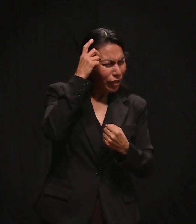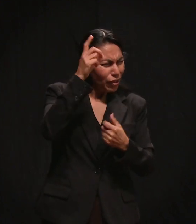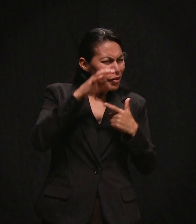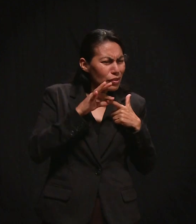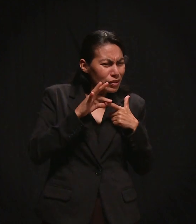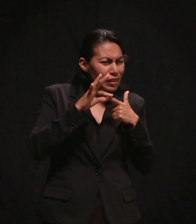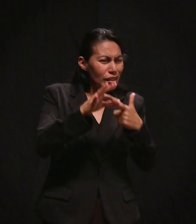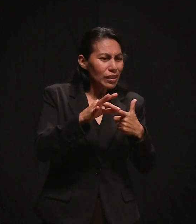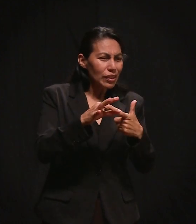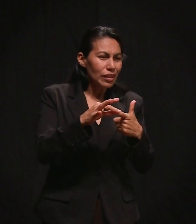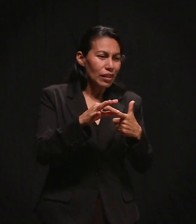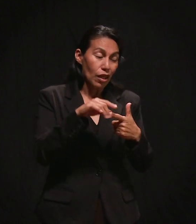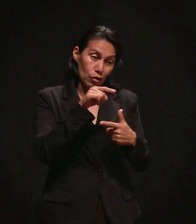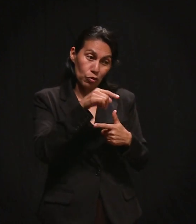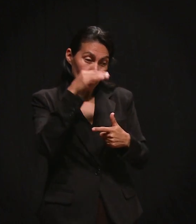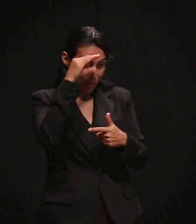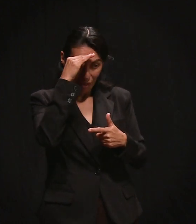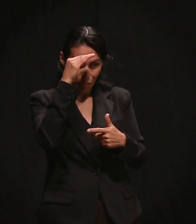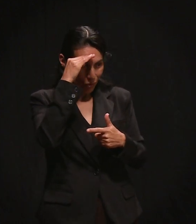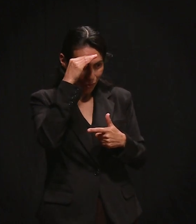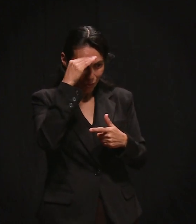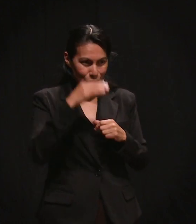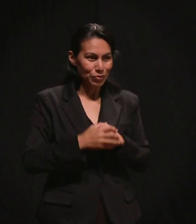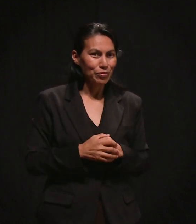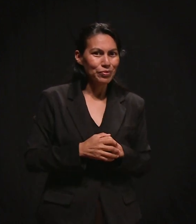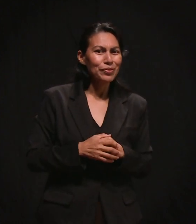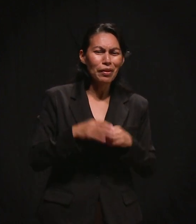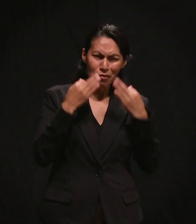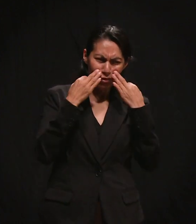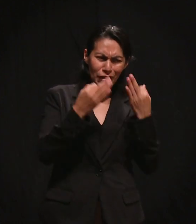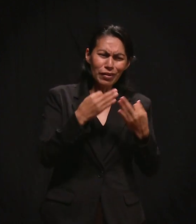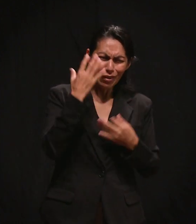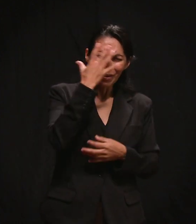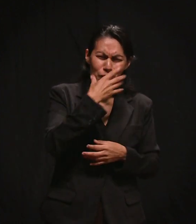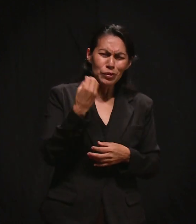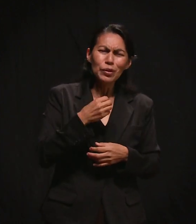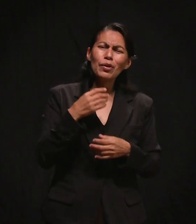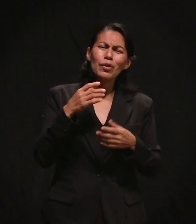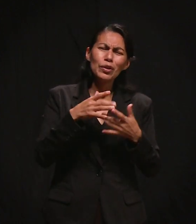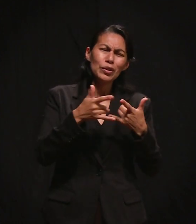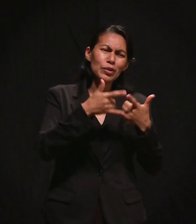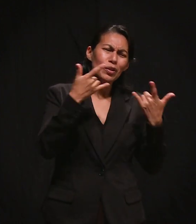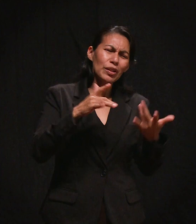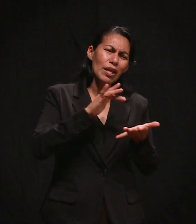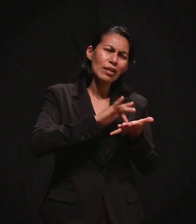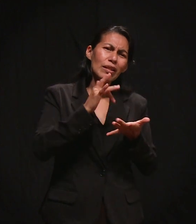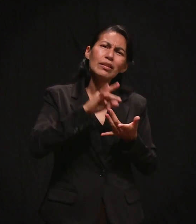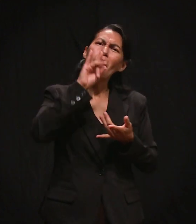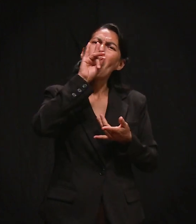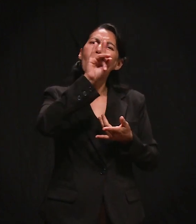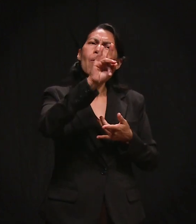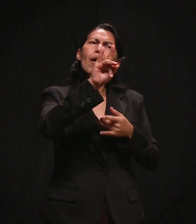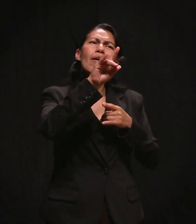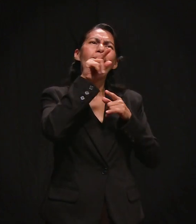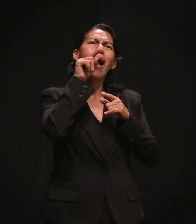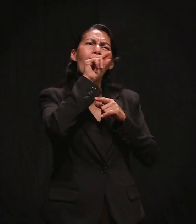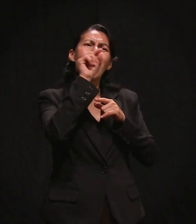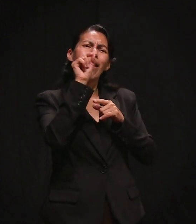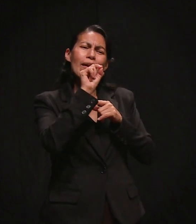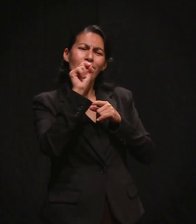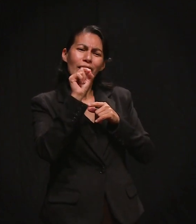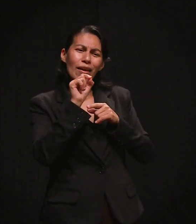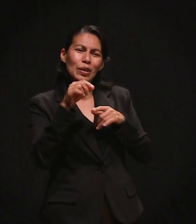nada más tus pensamientos. Y lo hizo a través de un pensamiento escrito en un cuadro. Así y encontraste es la